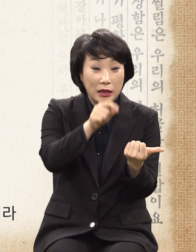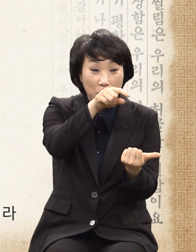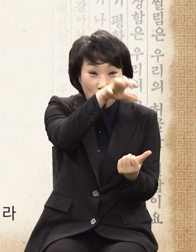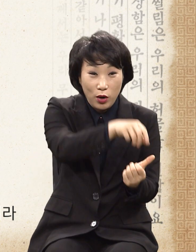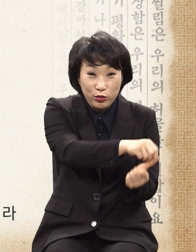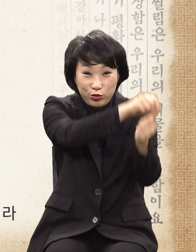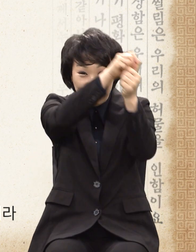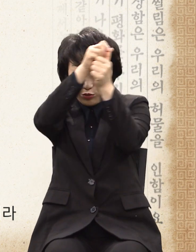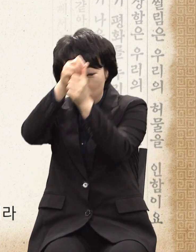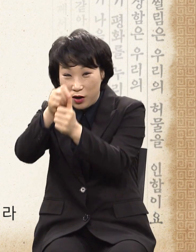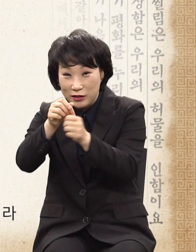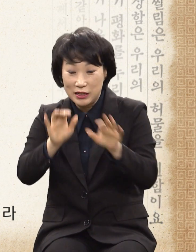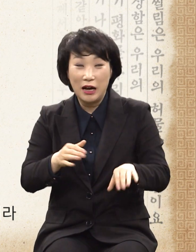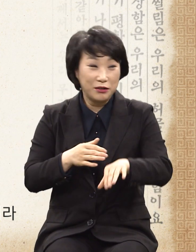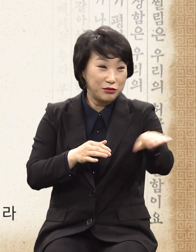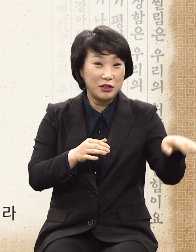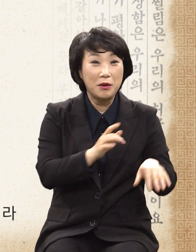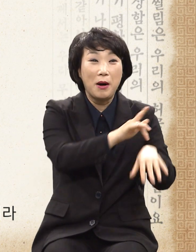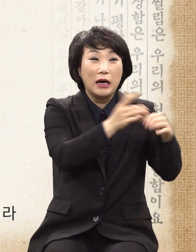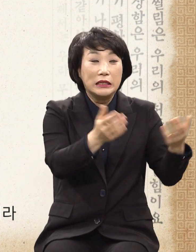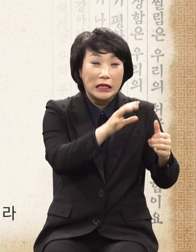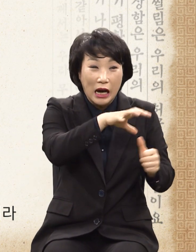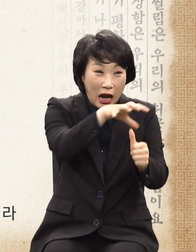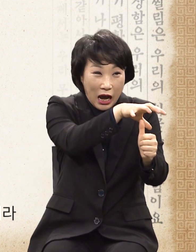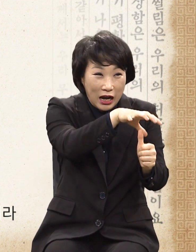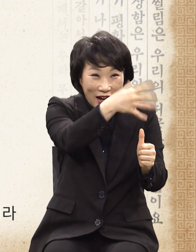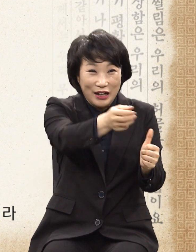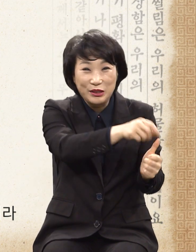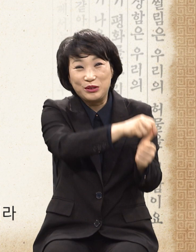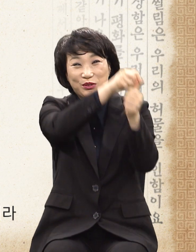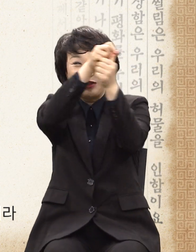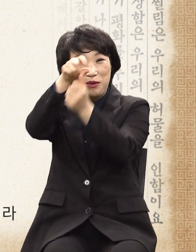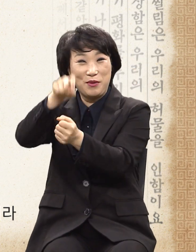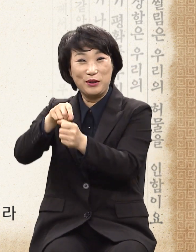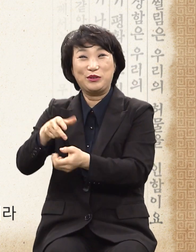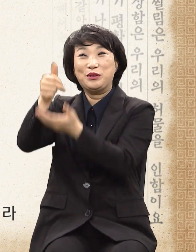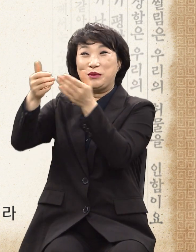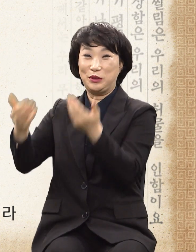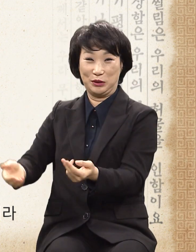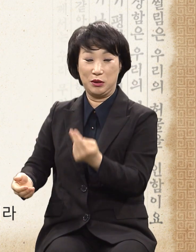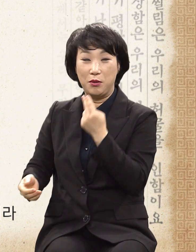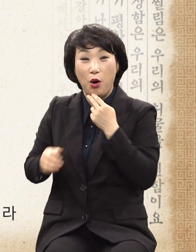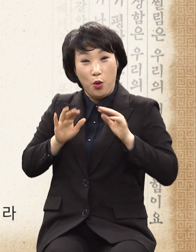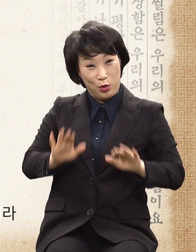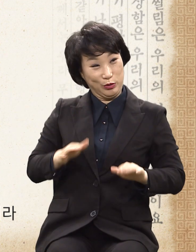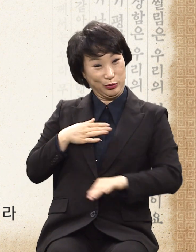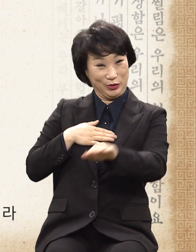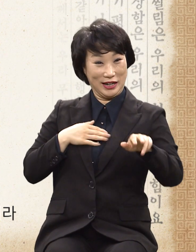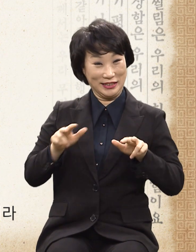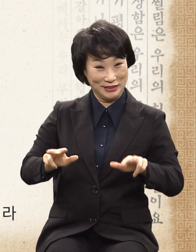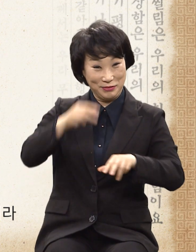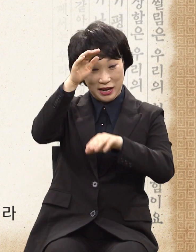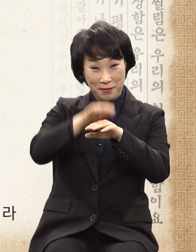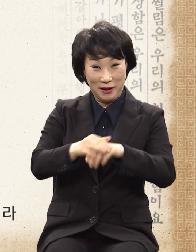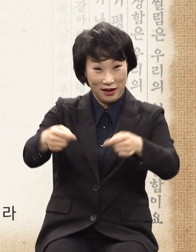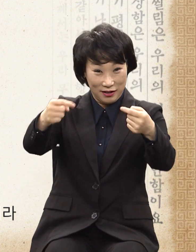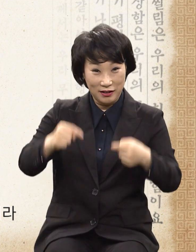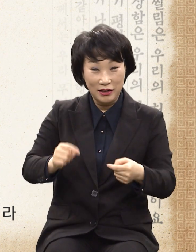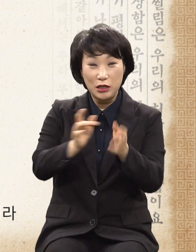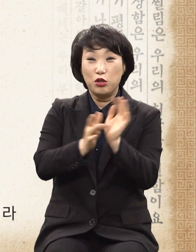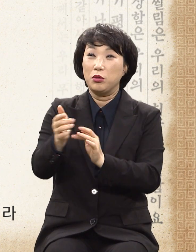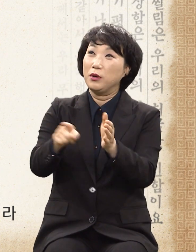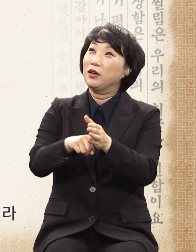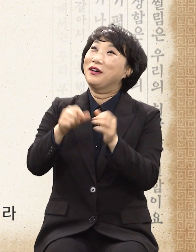구원하고 마귀 일에서 구원하시길 위해서 주님이 쉬지 않으므로 오늘도 우리가 예배하며 예수 믿을 수